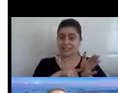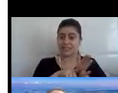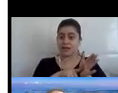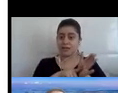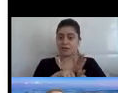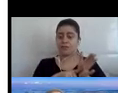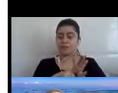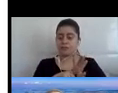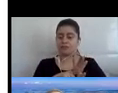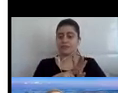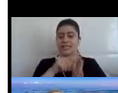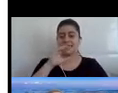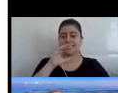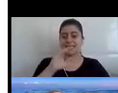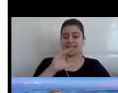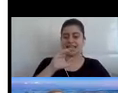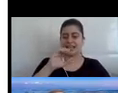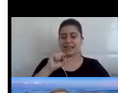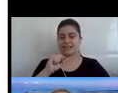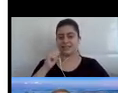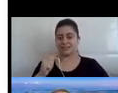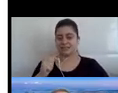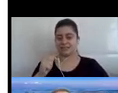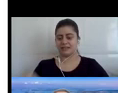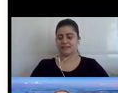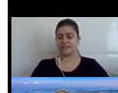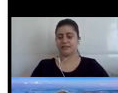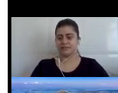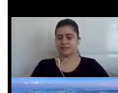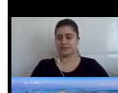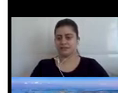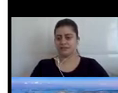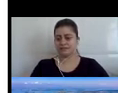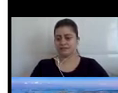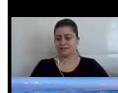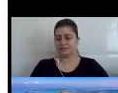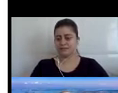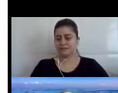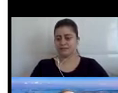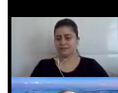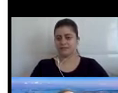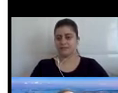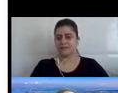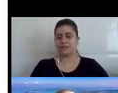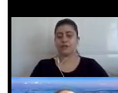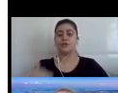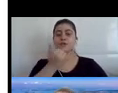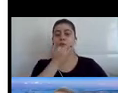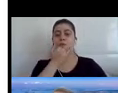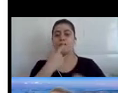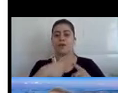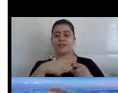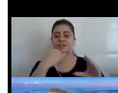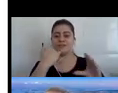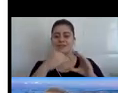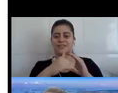abastecimento, né, as CSAs, e aí a gente... Estou acabando. Desculpa, Edna, só porque a gente te mandou uma mensagem, não